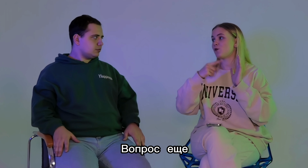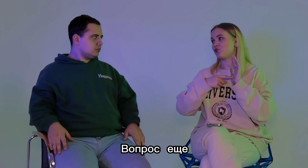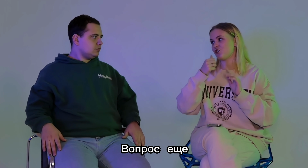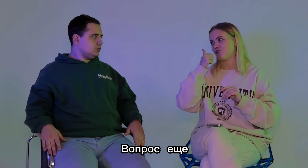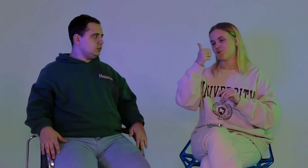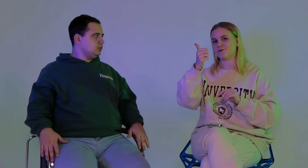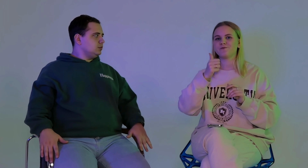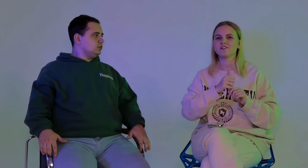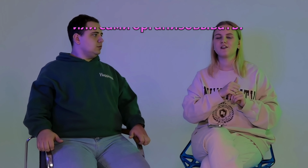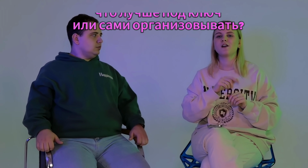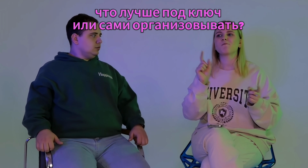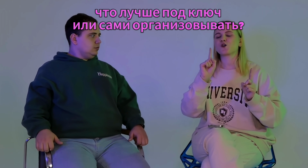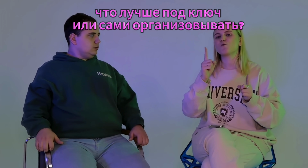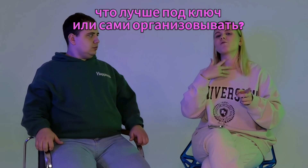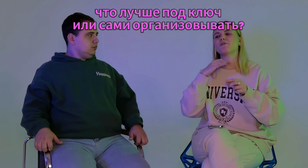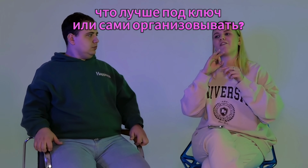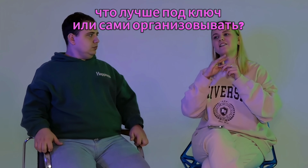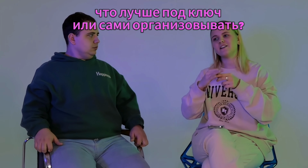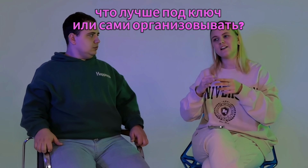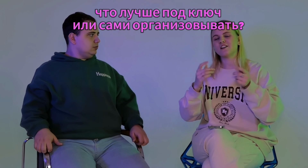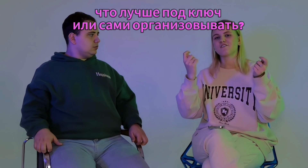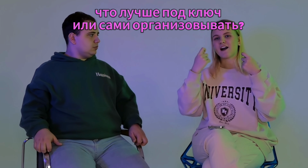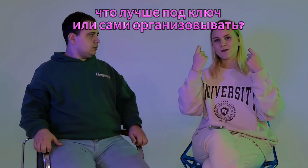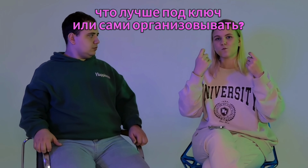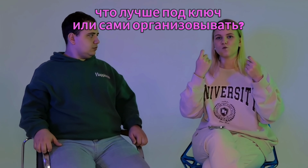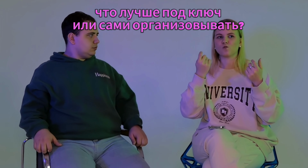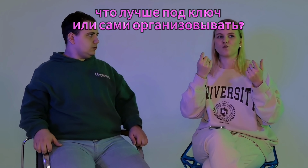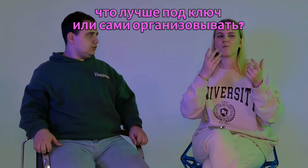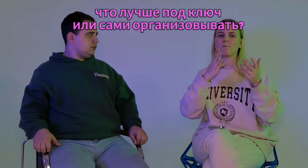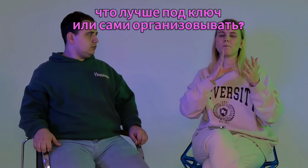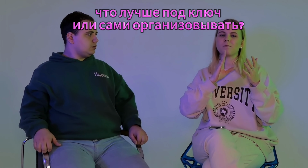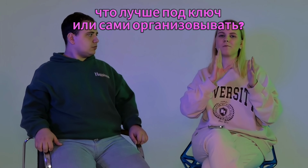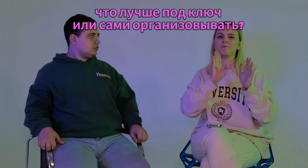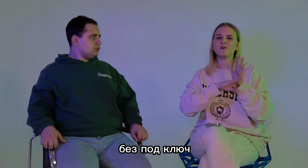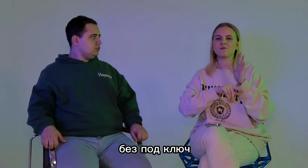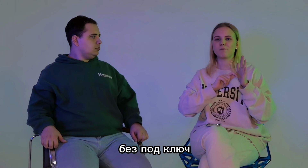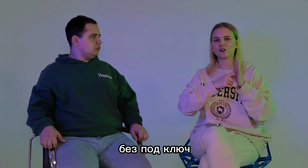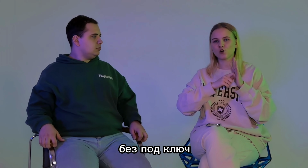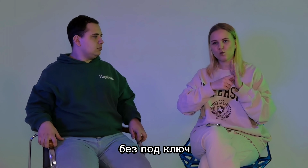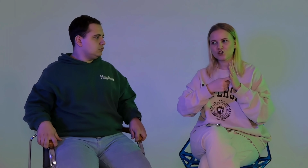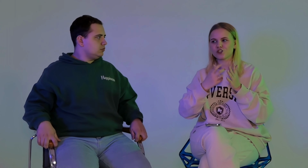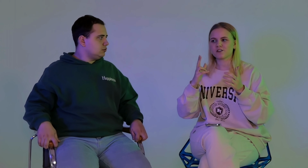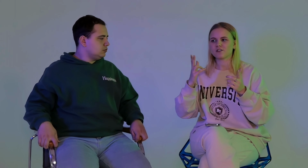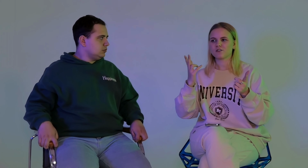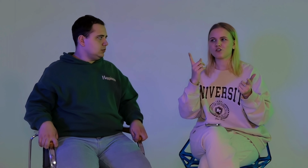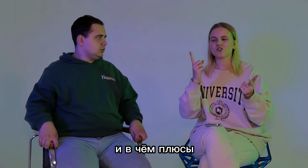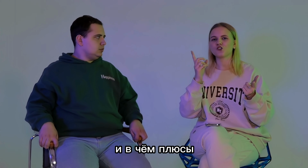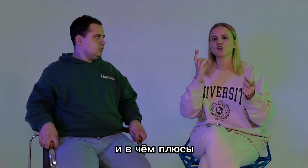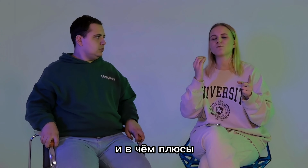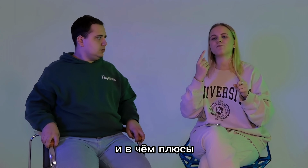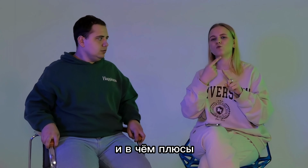Вопрос еще. Почему мы проводили свадьбу без под ключ, и в чем